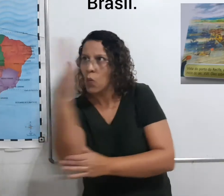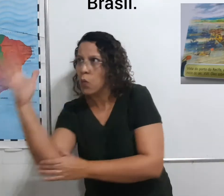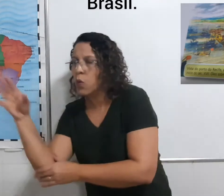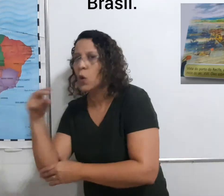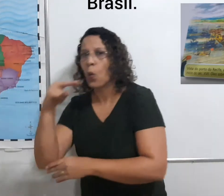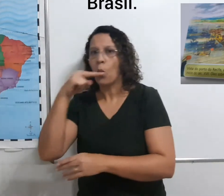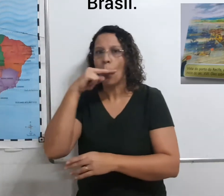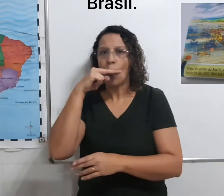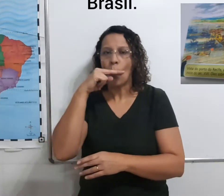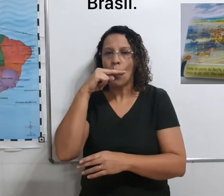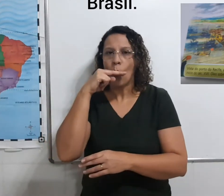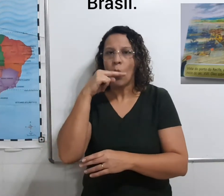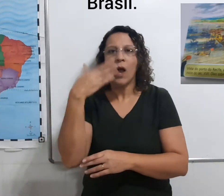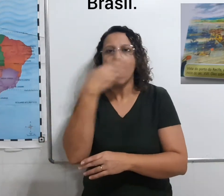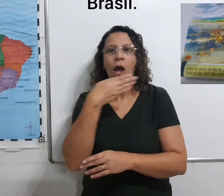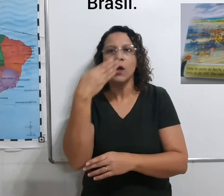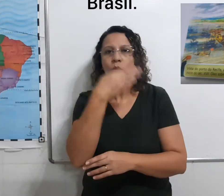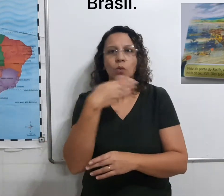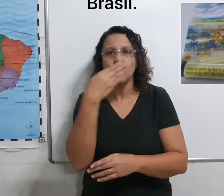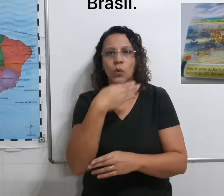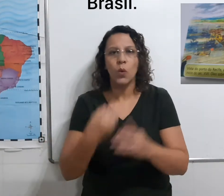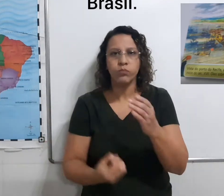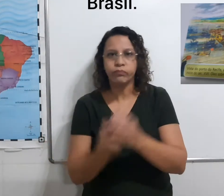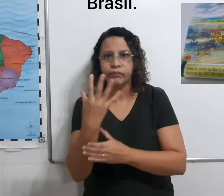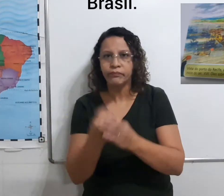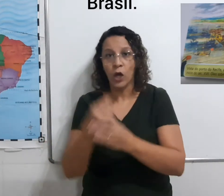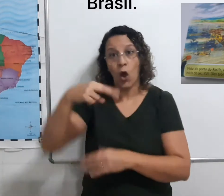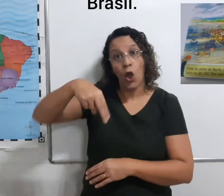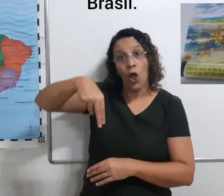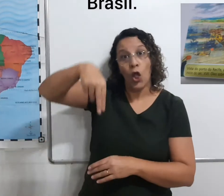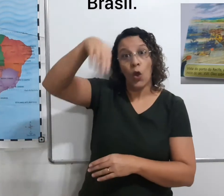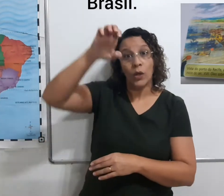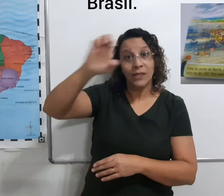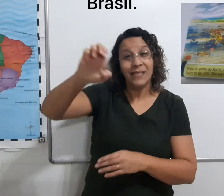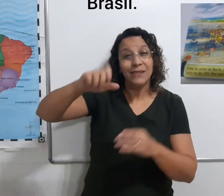o principal produto da economia do Brasil.